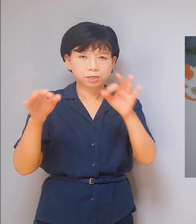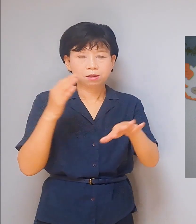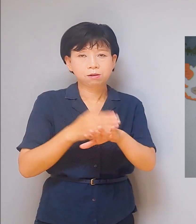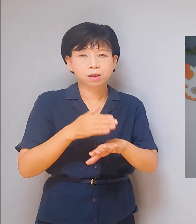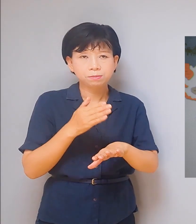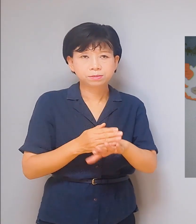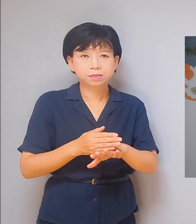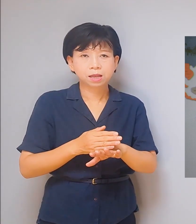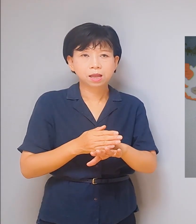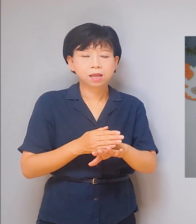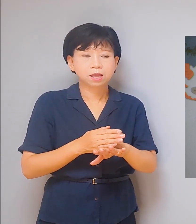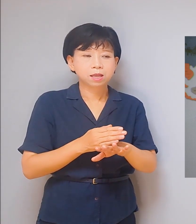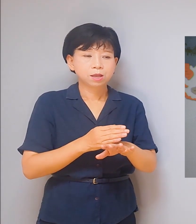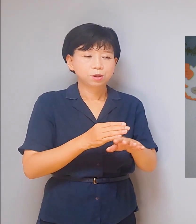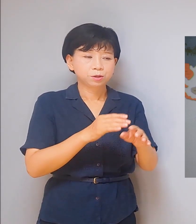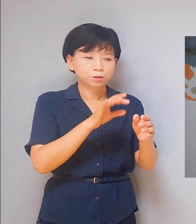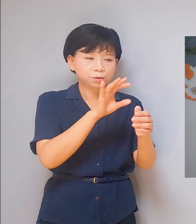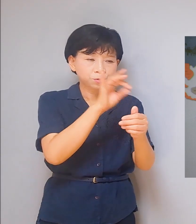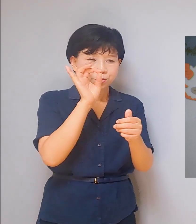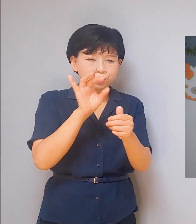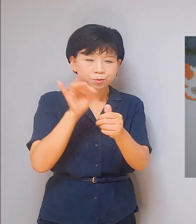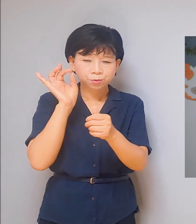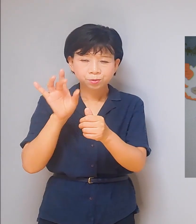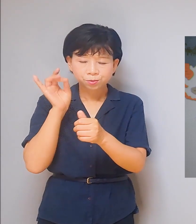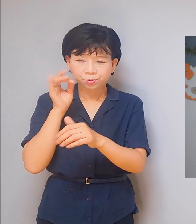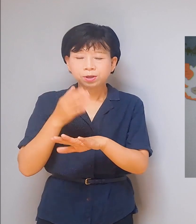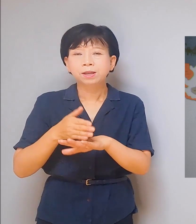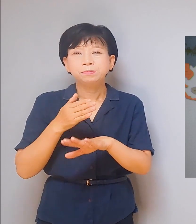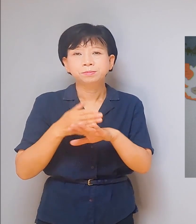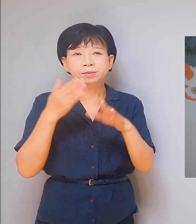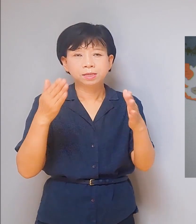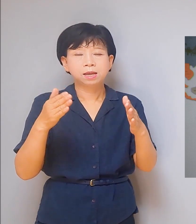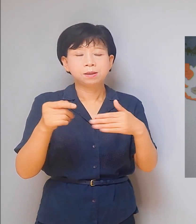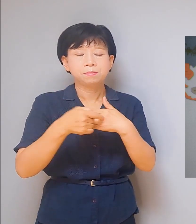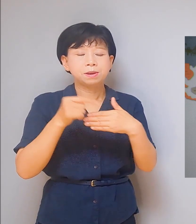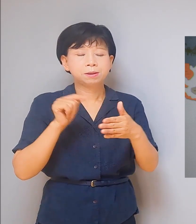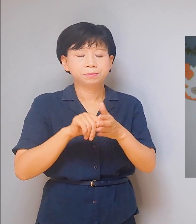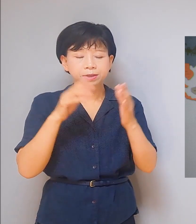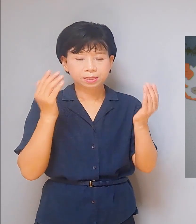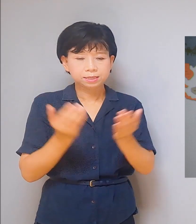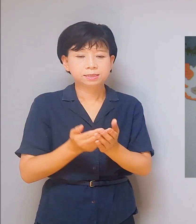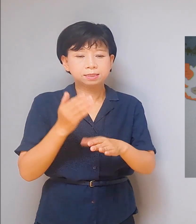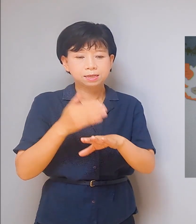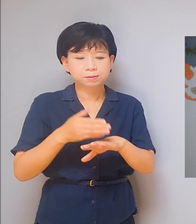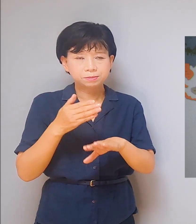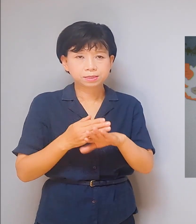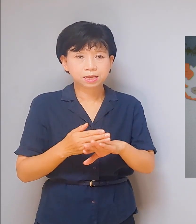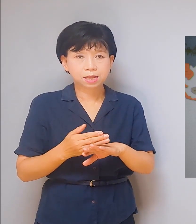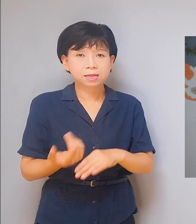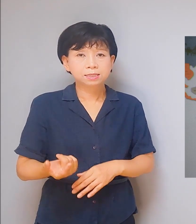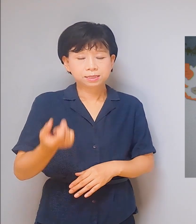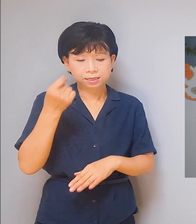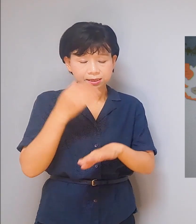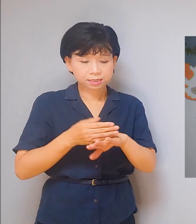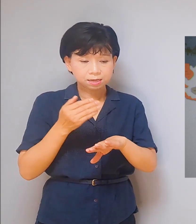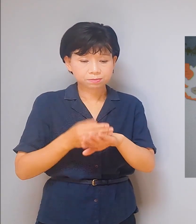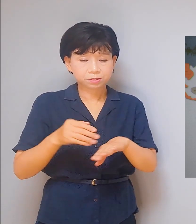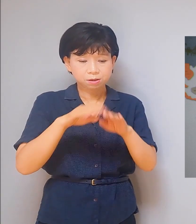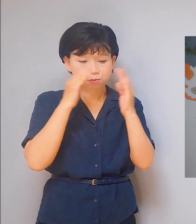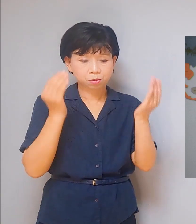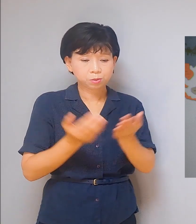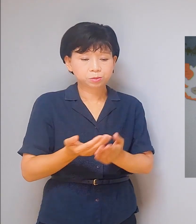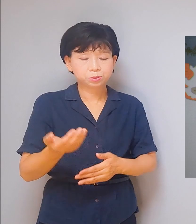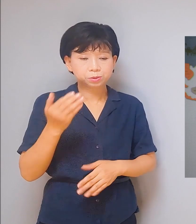감사, 꼬집어 감사, 마음 가득 감사, 즉시 감사, 모든 면에 감사,